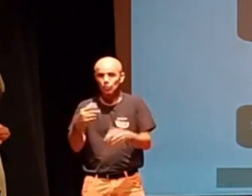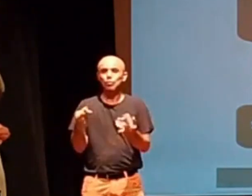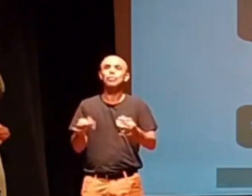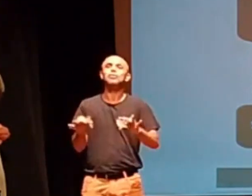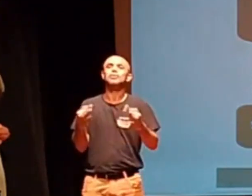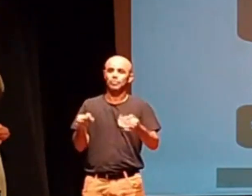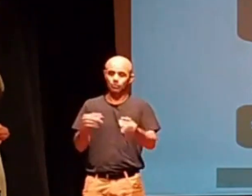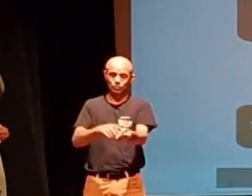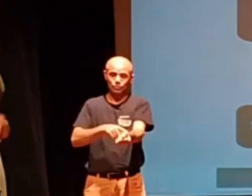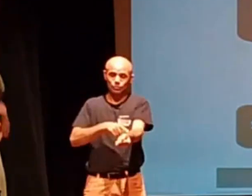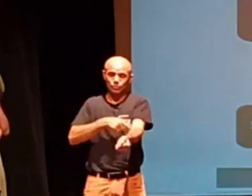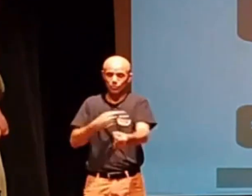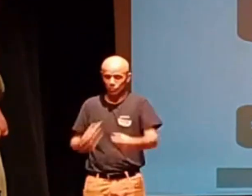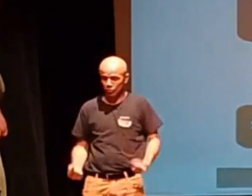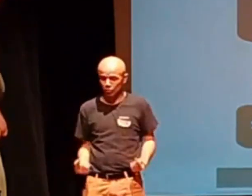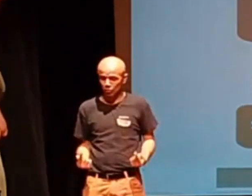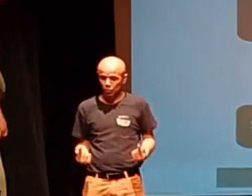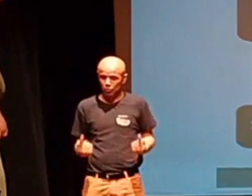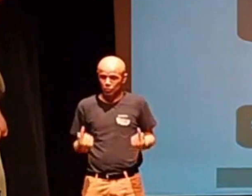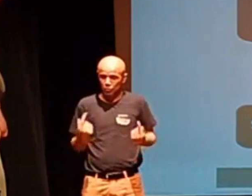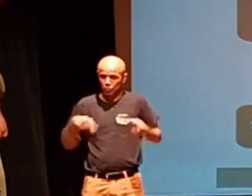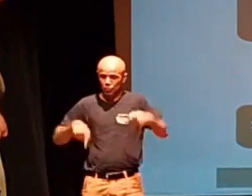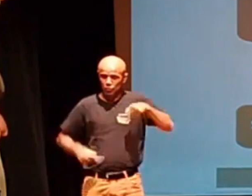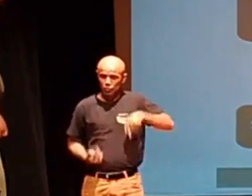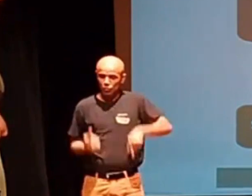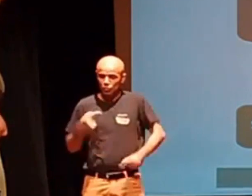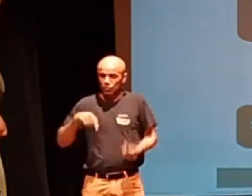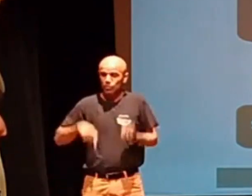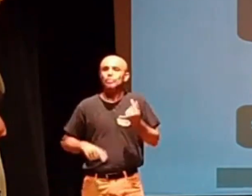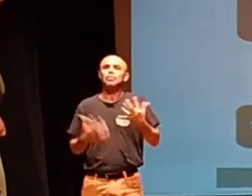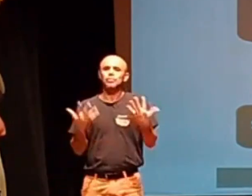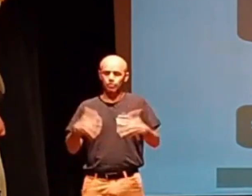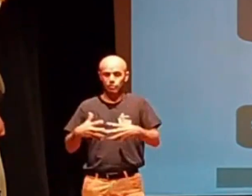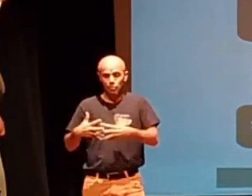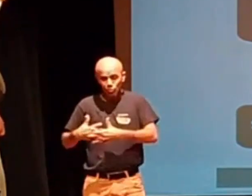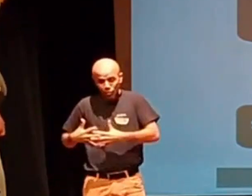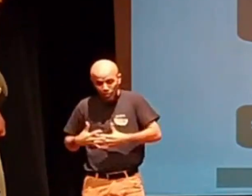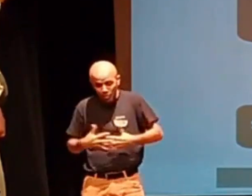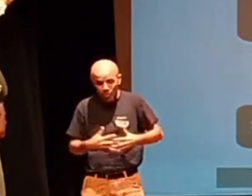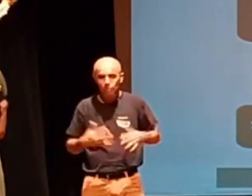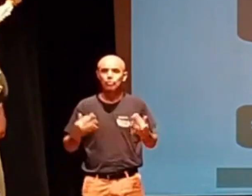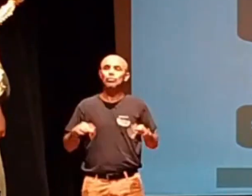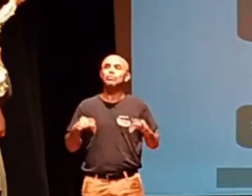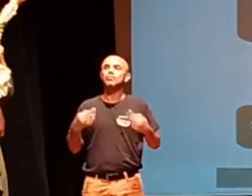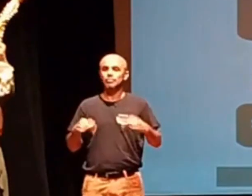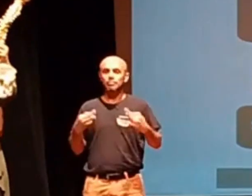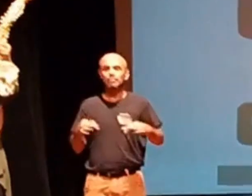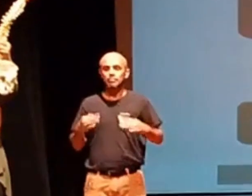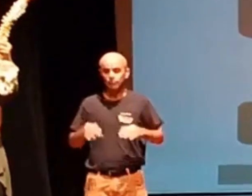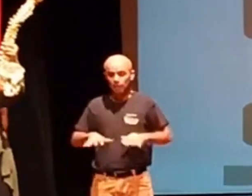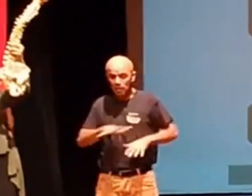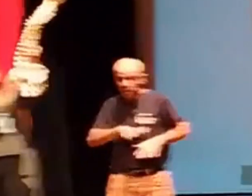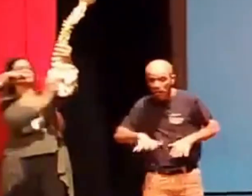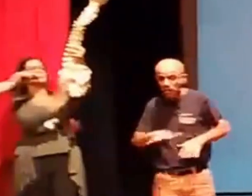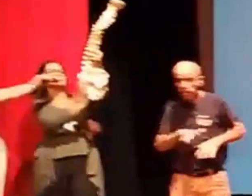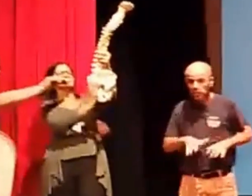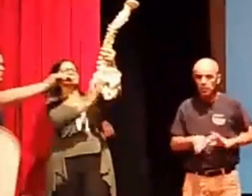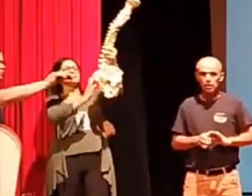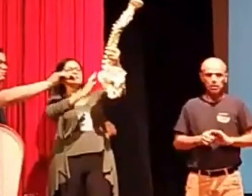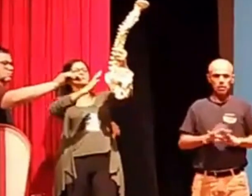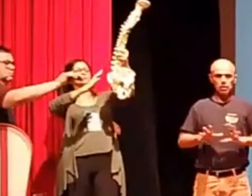não só do ossinho, mas também toda a musculatura que está em volta dele. Então, deixar essa região livre para que